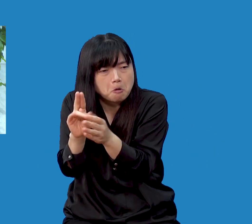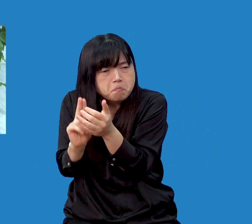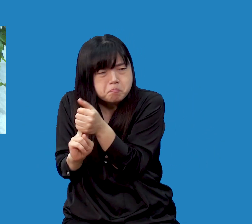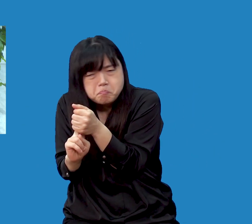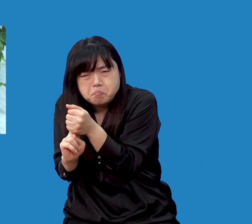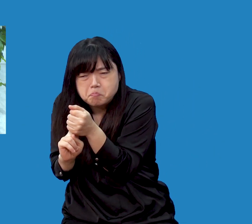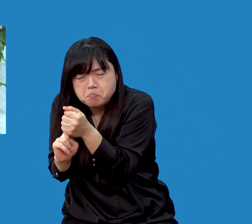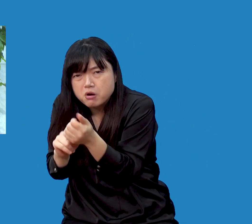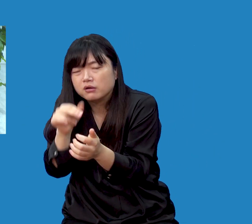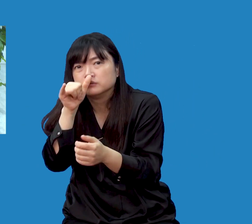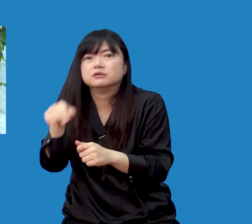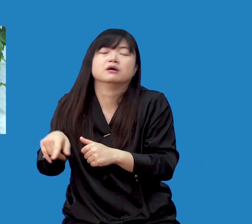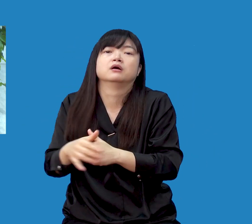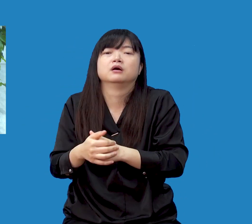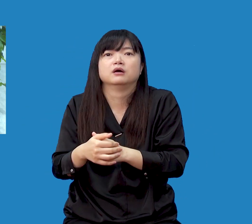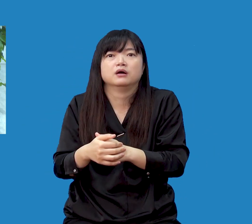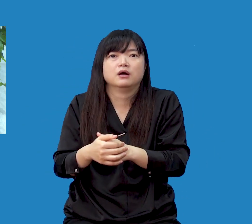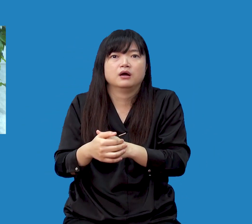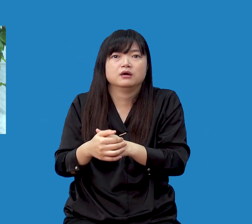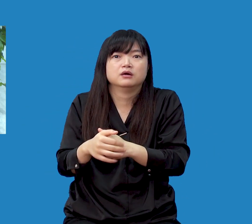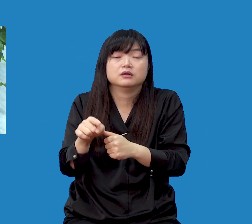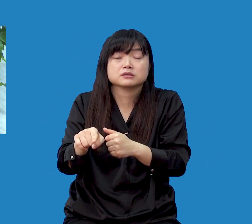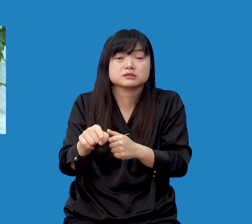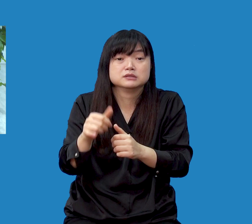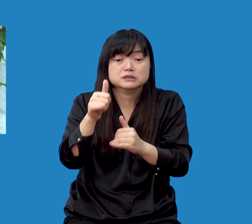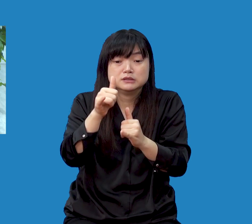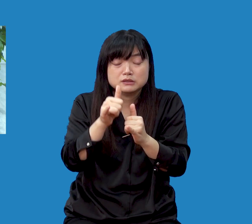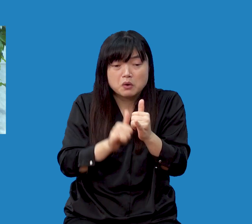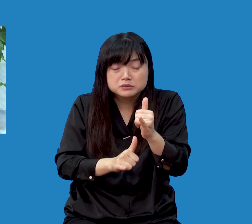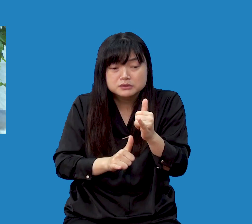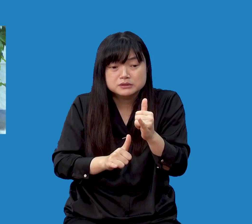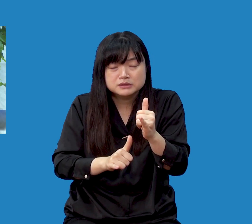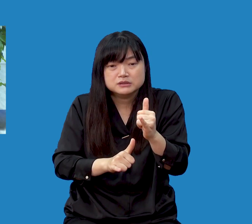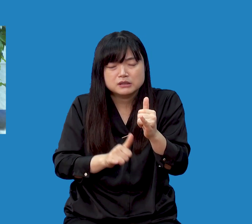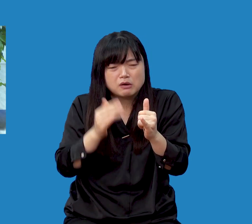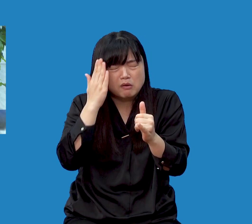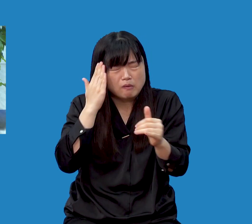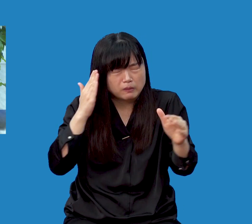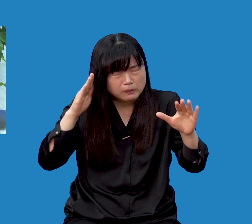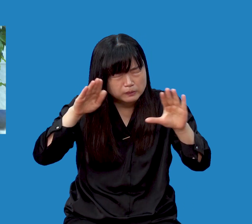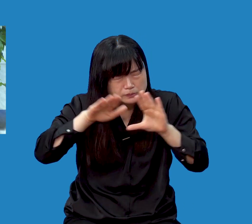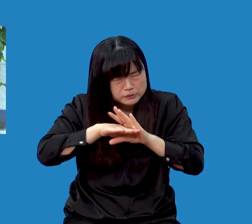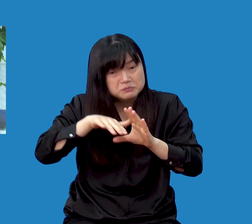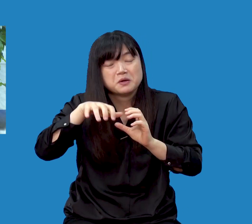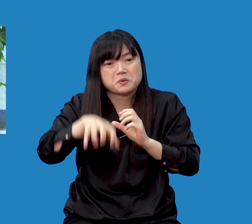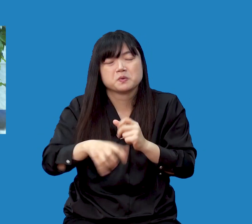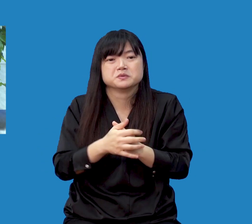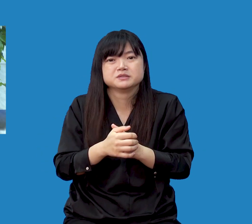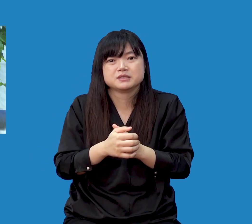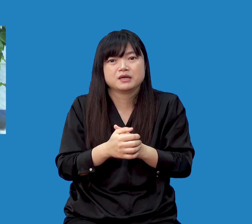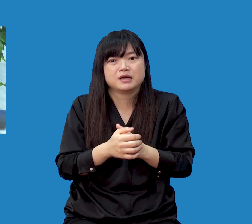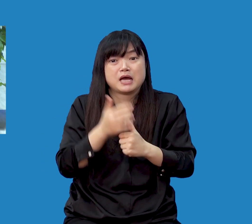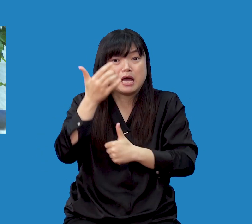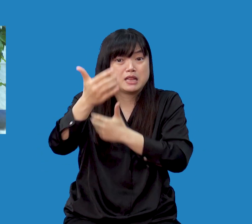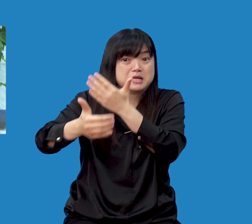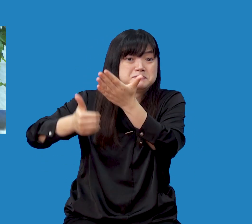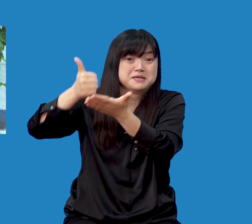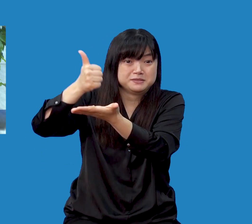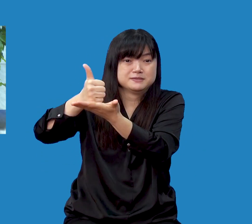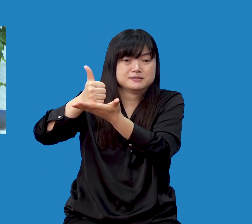있었습니다. 바로 이런 역사의 가장 깊은 어둠의 자리에 우리